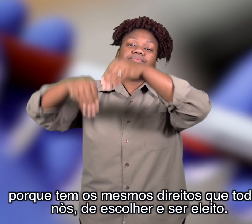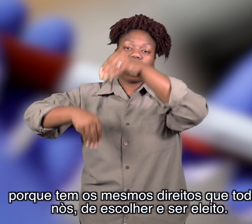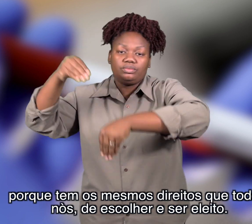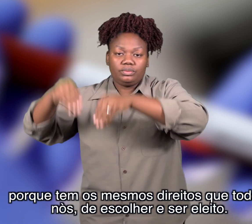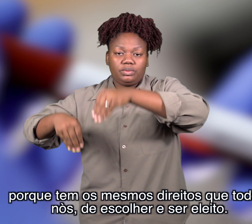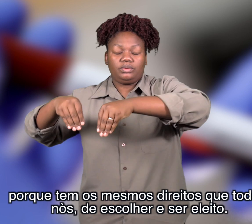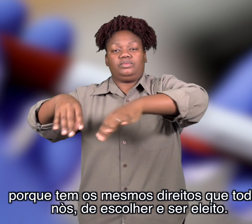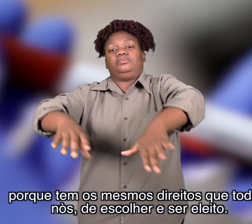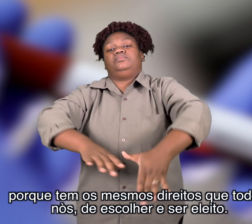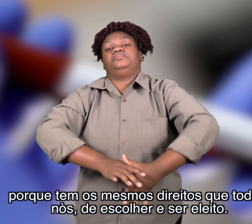escolher e ser eleito.